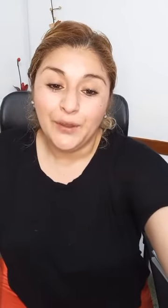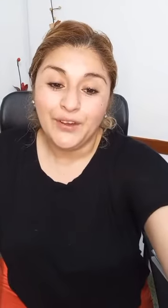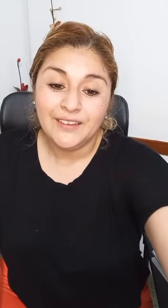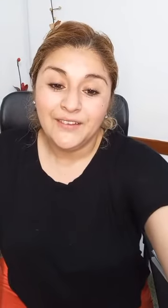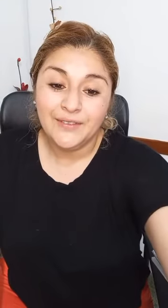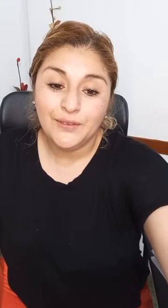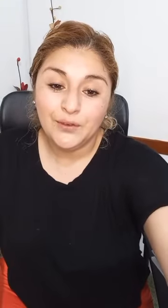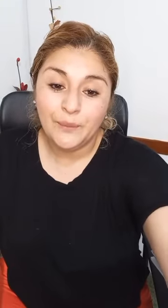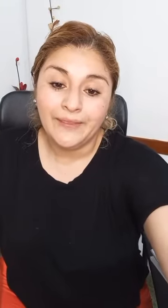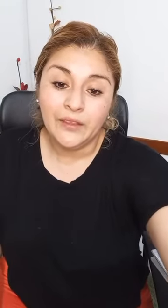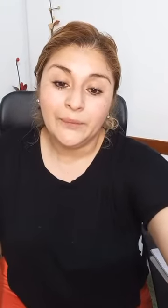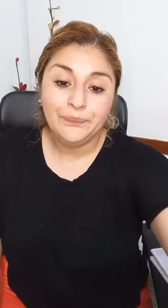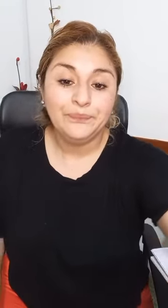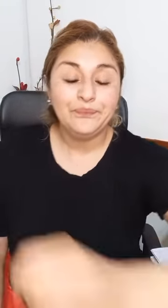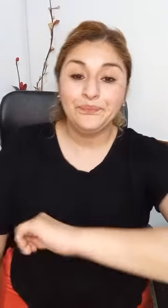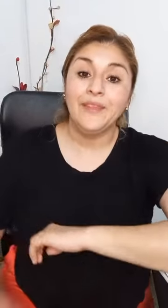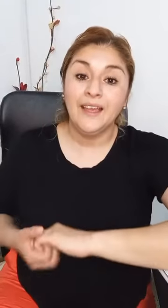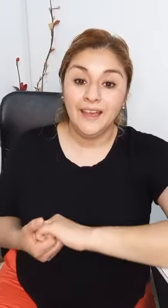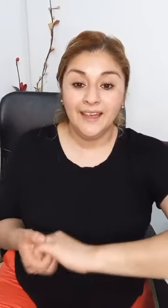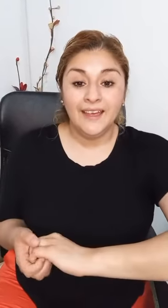Y bueno, se van sumando.